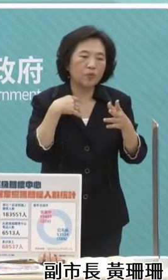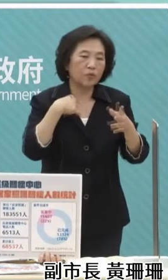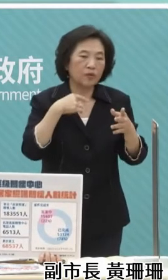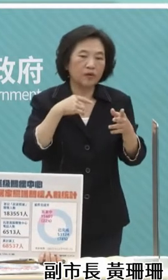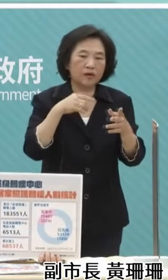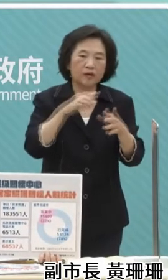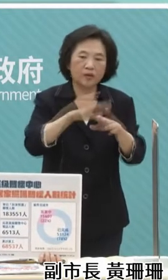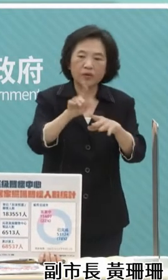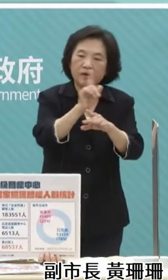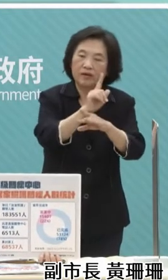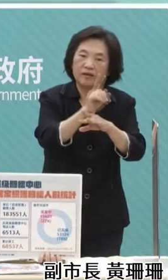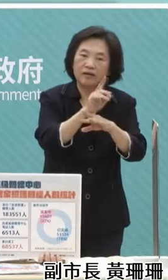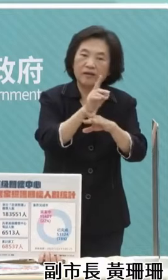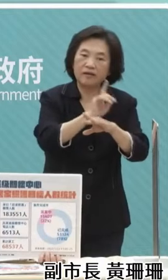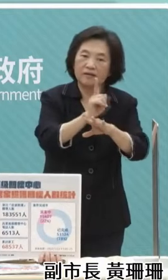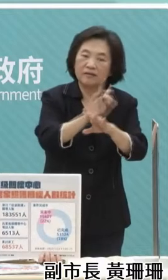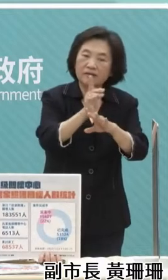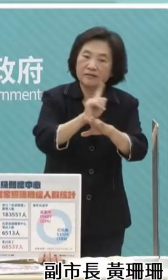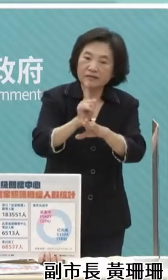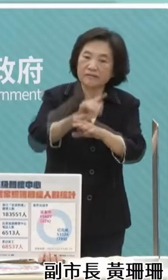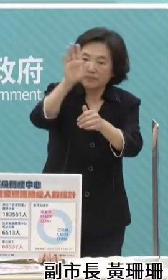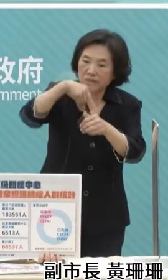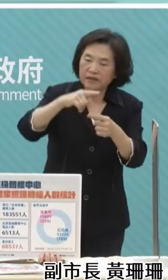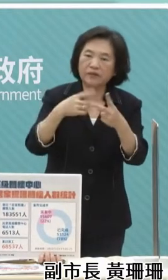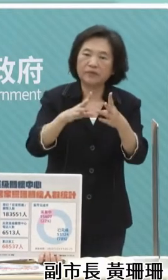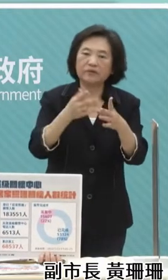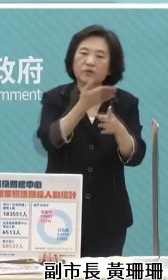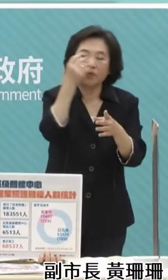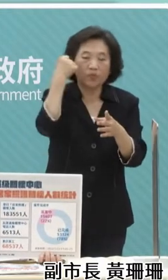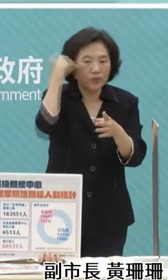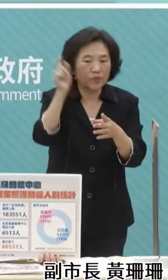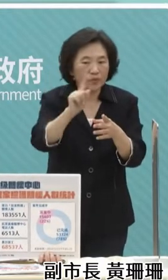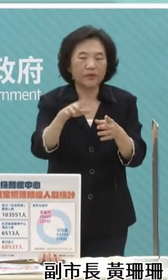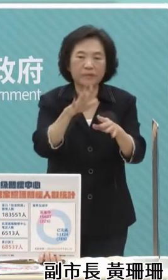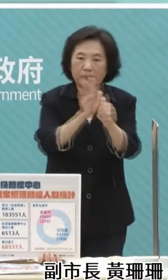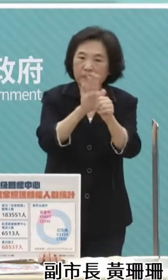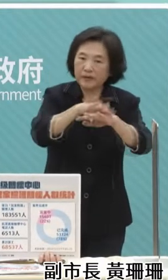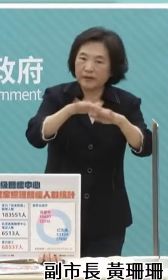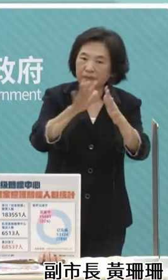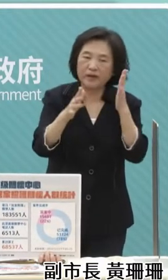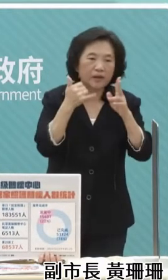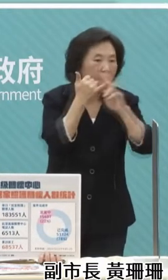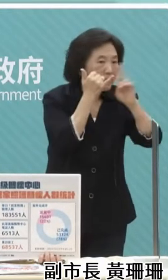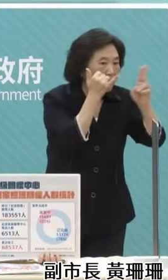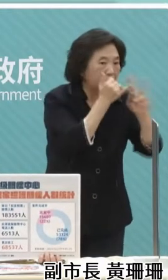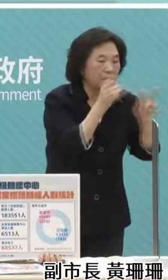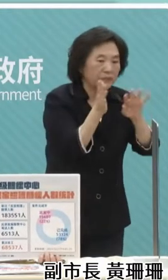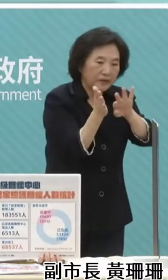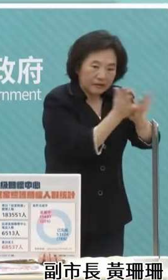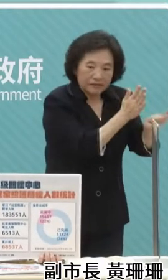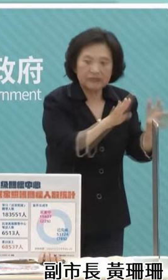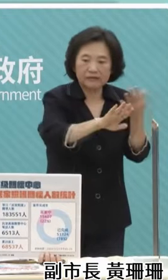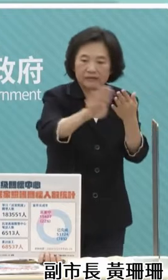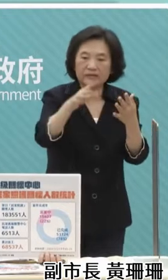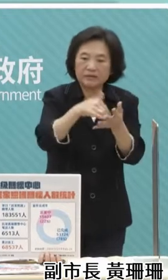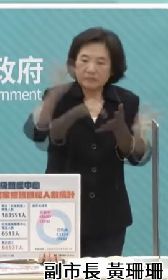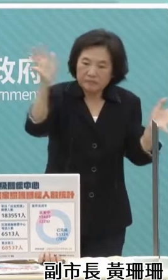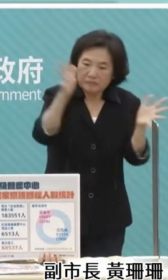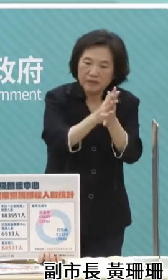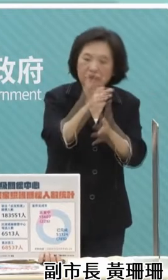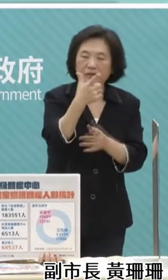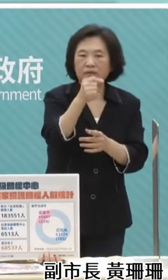要帮他叫防疫旅馆、找防疫建车，要帮他安排相关的作业的派工的数量就已